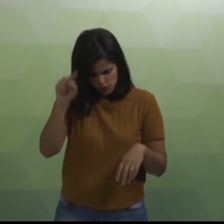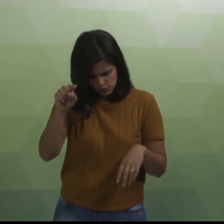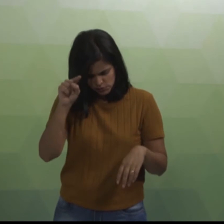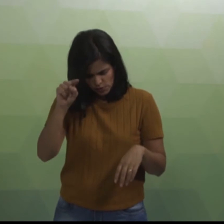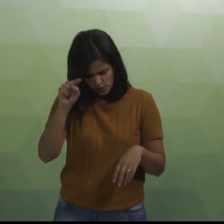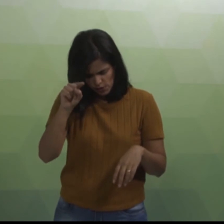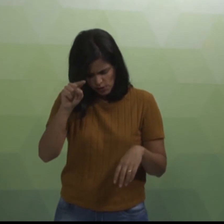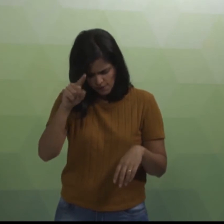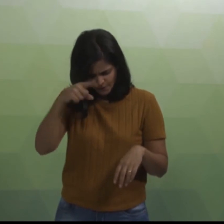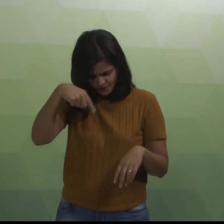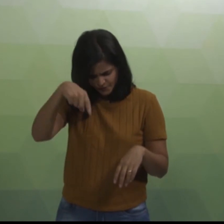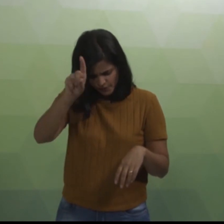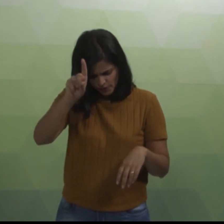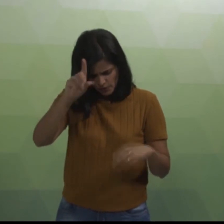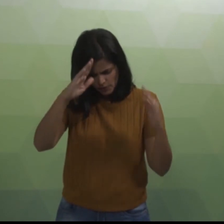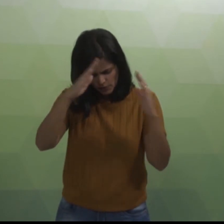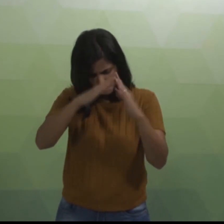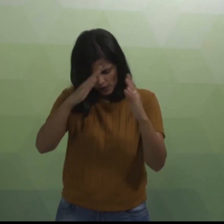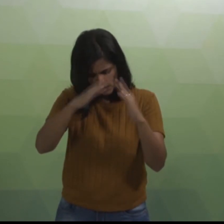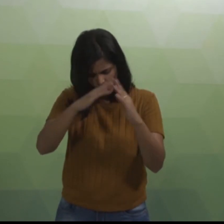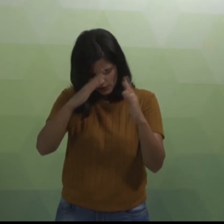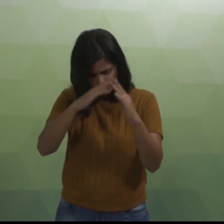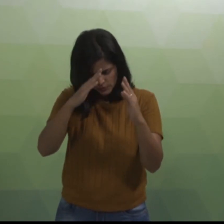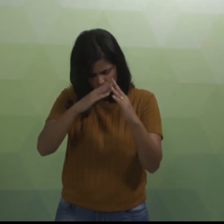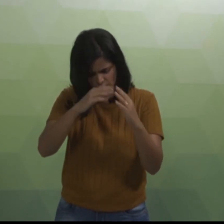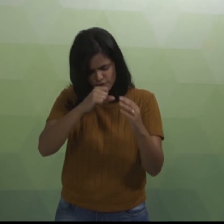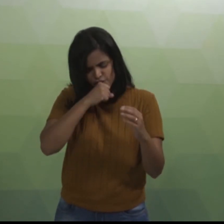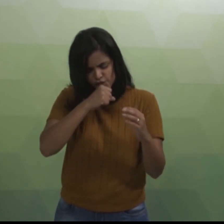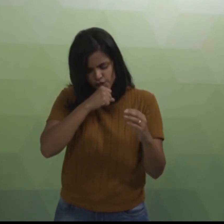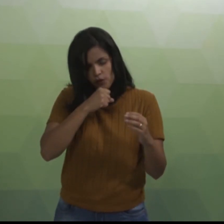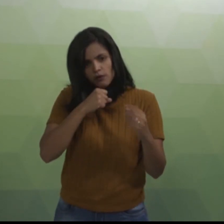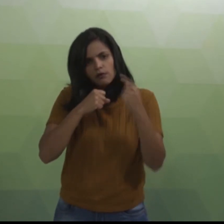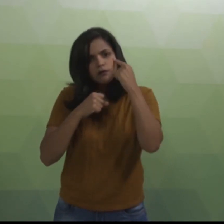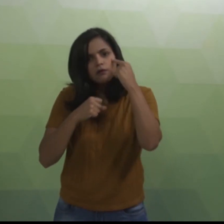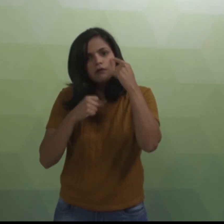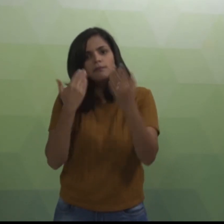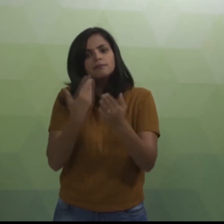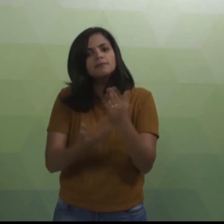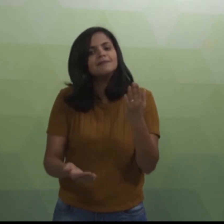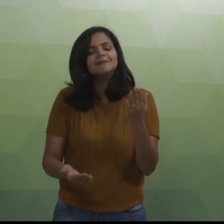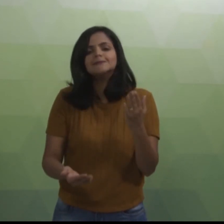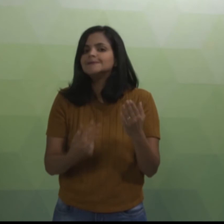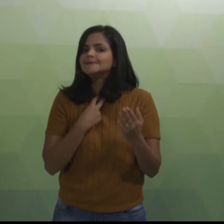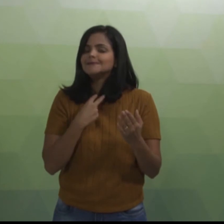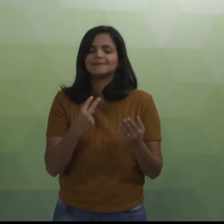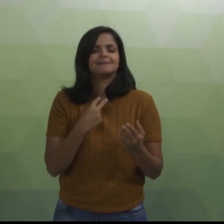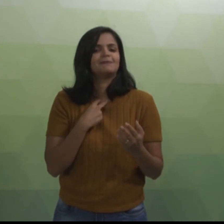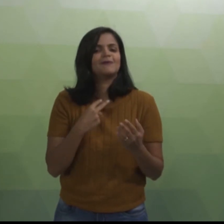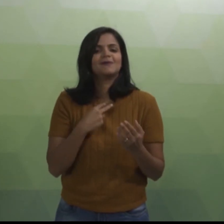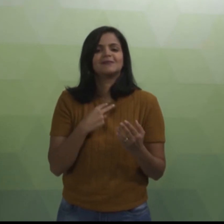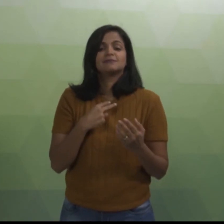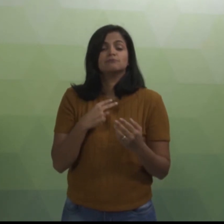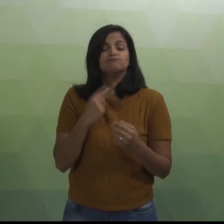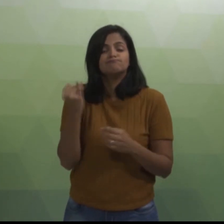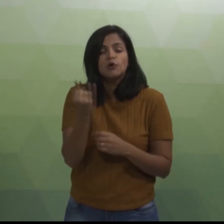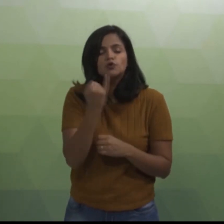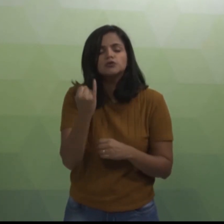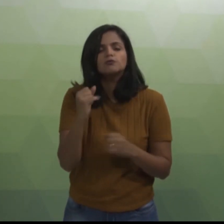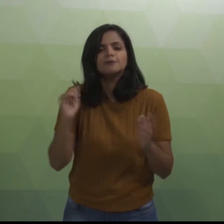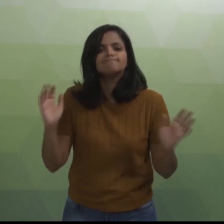E os ouvintes costumam fazer isso aqui, ó. Sinalizam olhando para baixo. Perde a marcação do olhar.